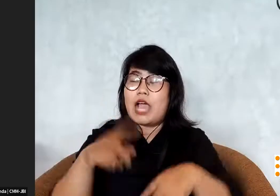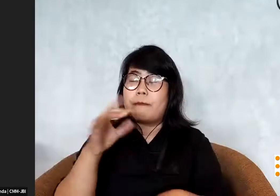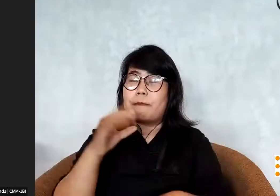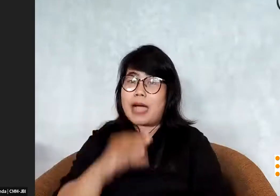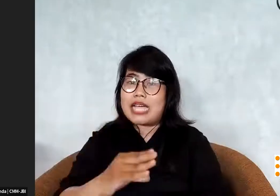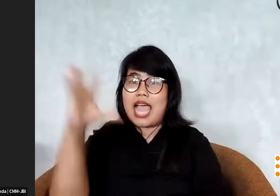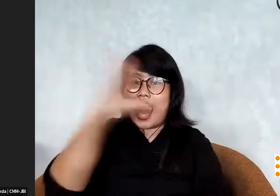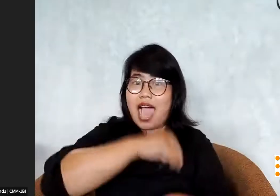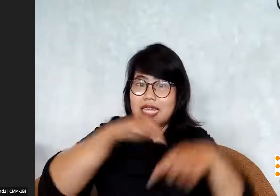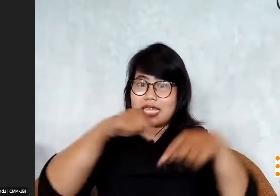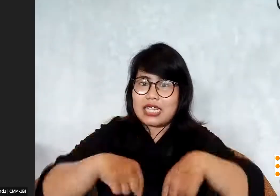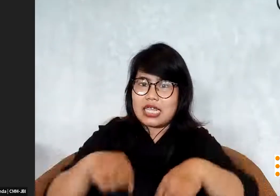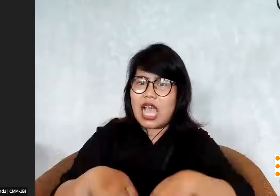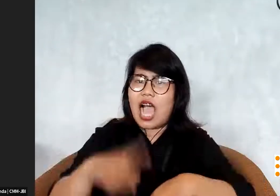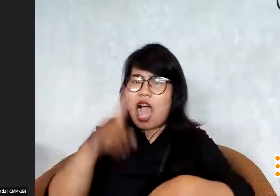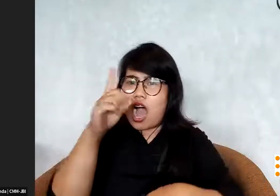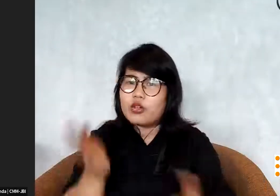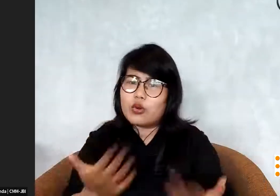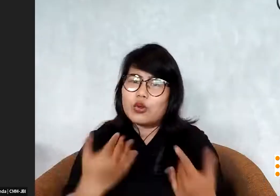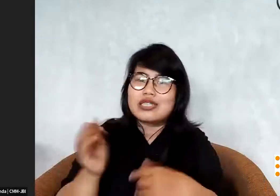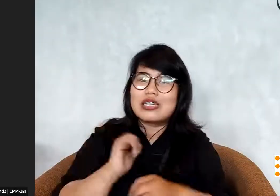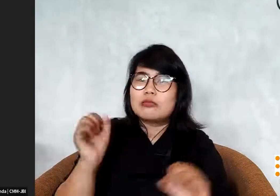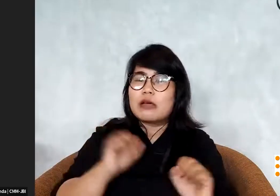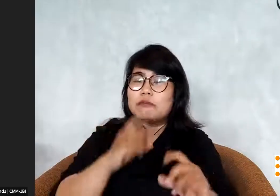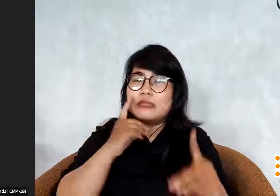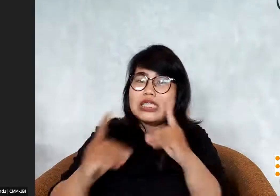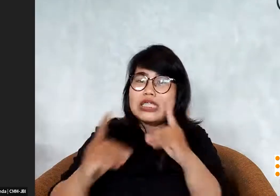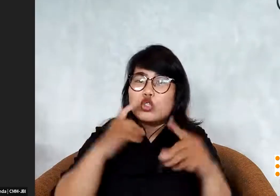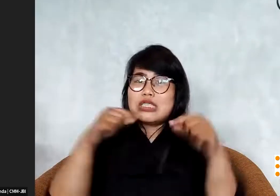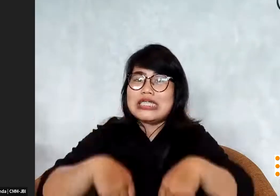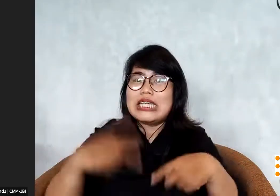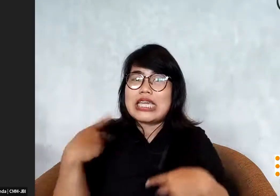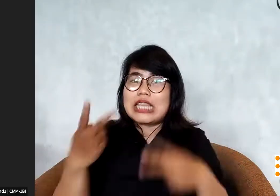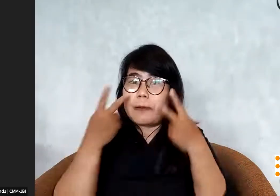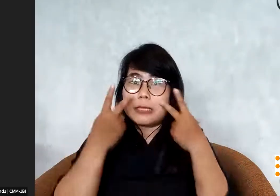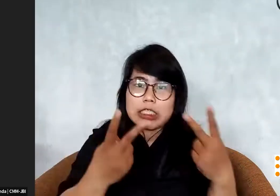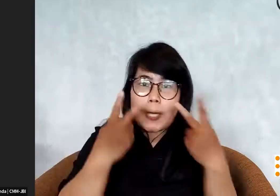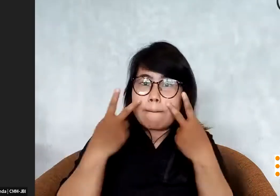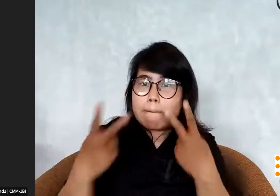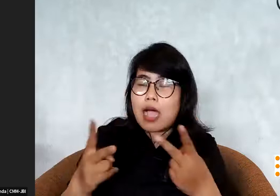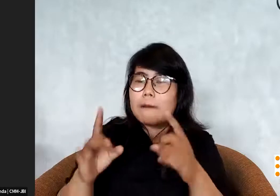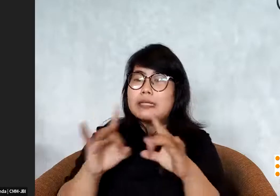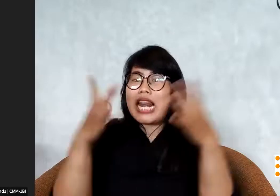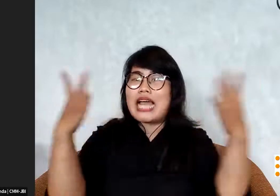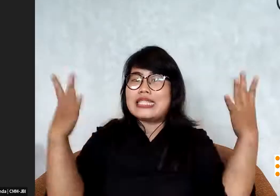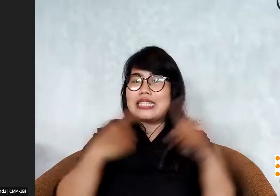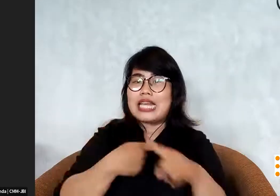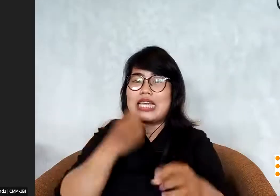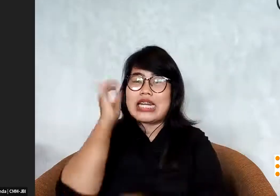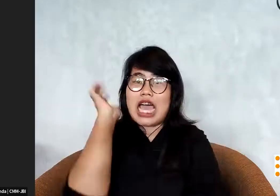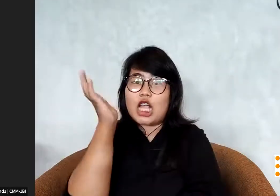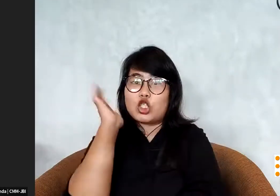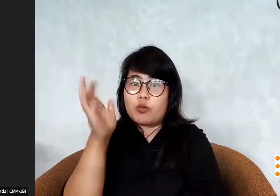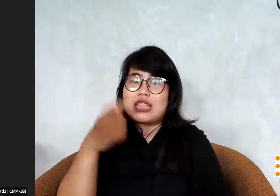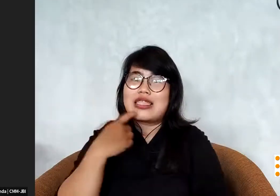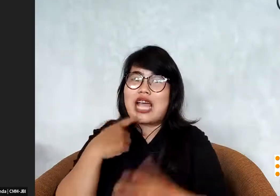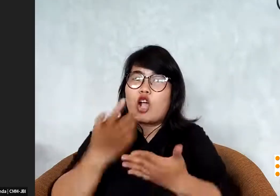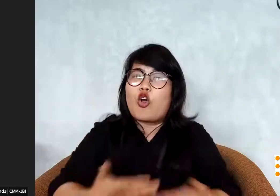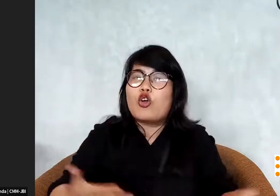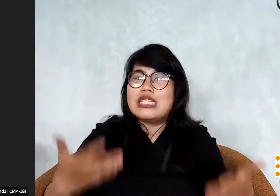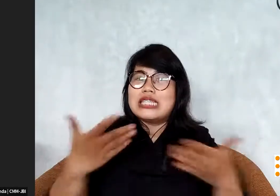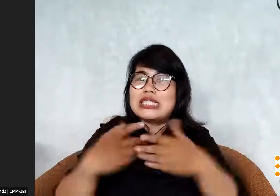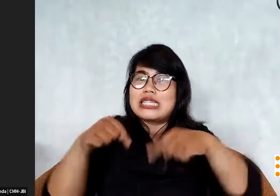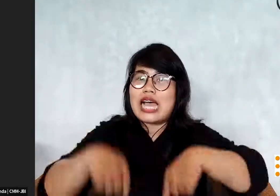segera di dalam diskusi ini kita akan menyimak pemaparan dari para narasumber mengenai kondisi terkini yang dihadapi